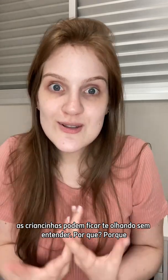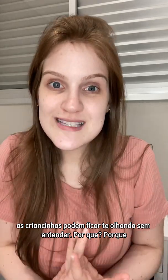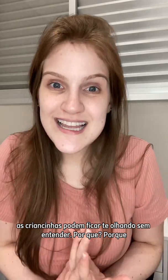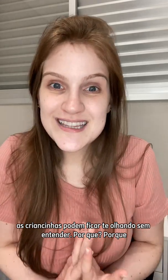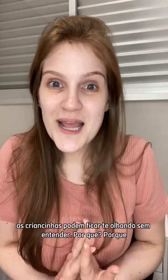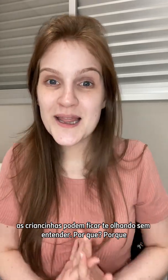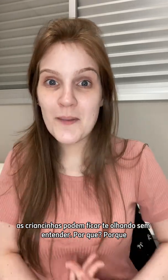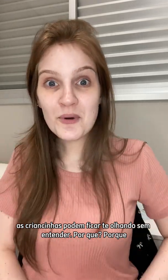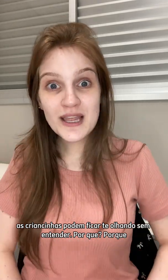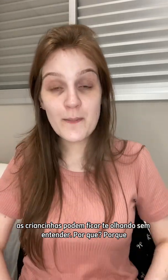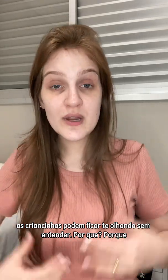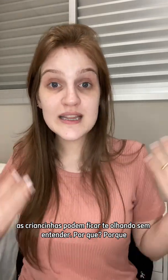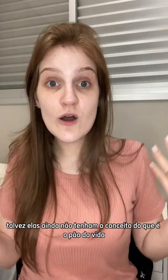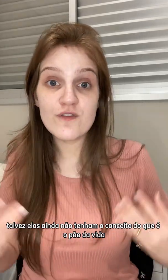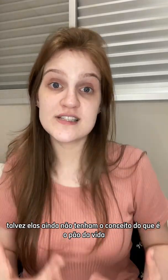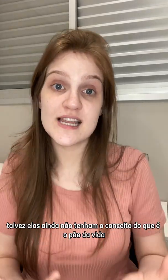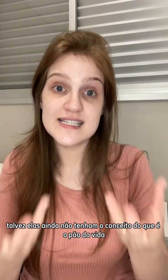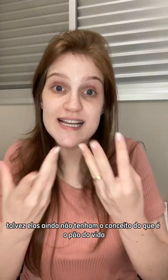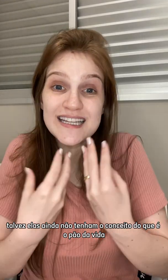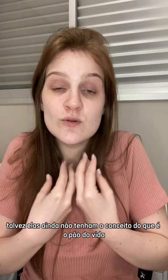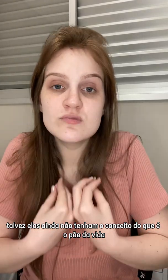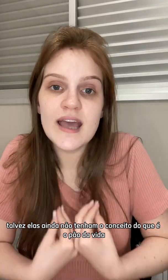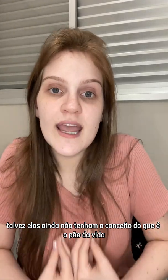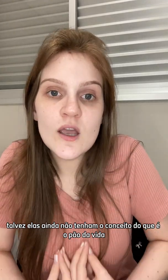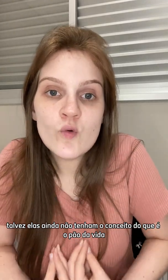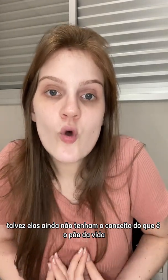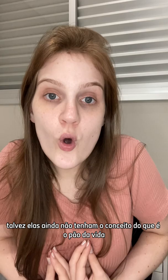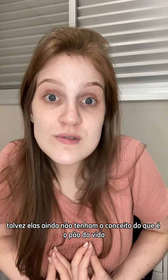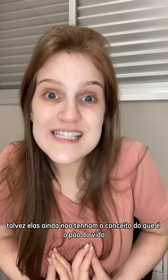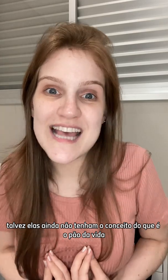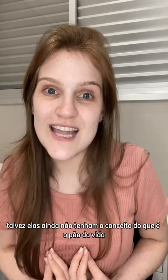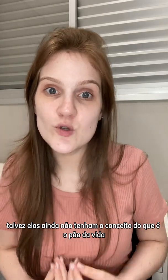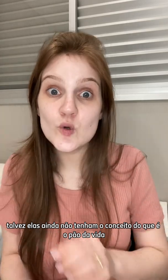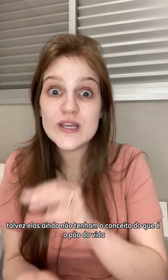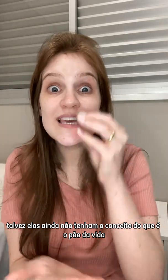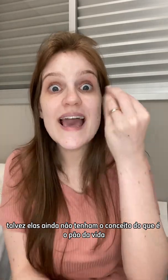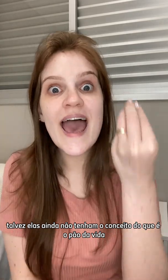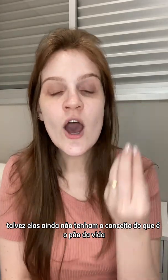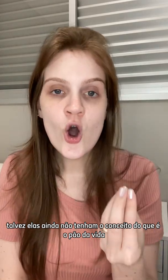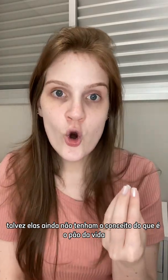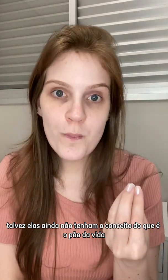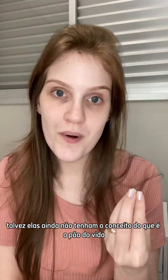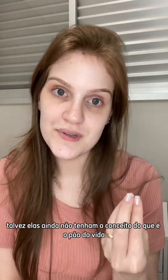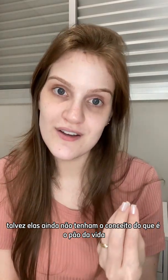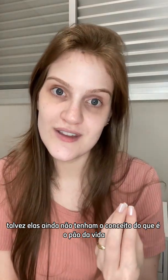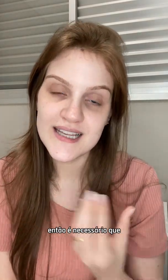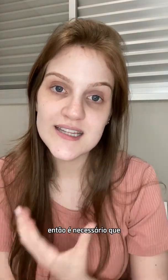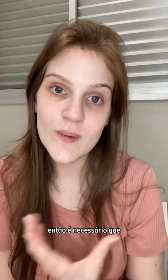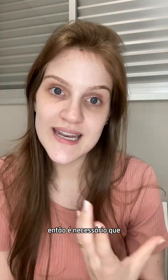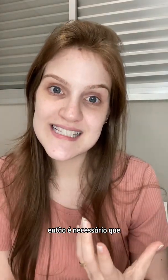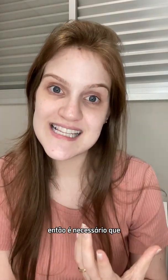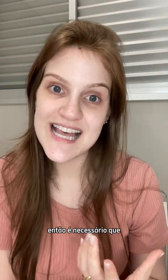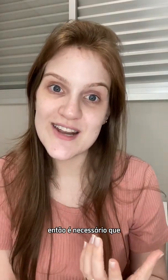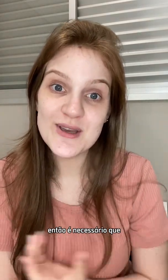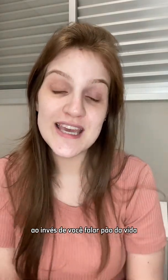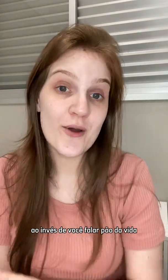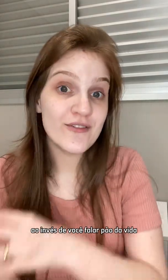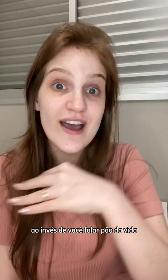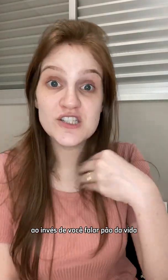sem entender. Por quê? Porque talvez elas ainda não tenham o conceito do que é o pão da vida. Então é necessário que ao invés de